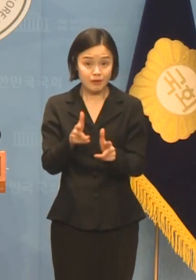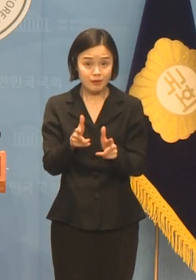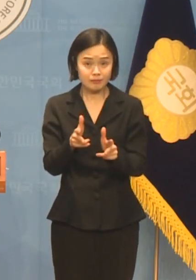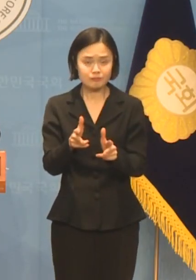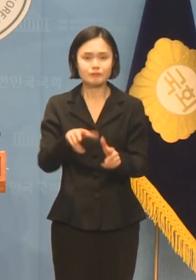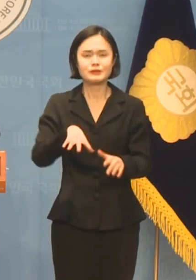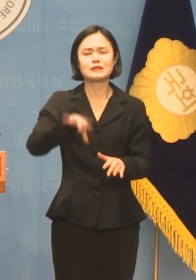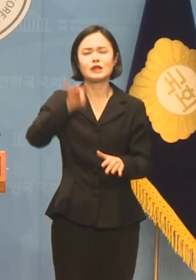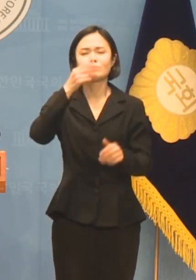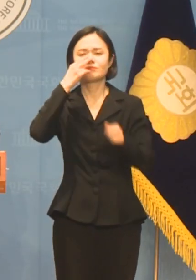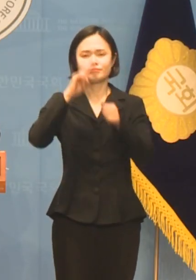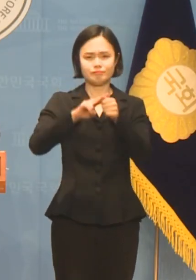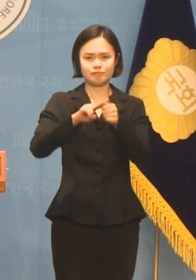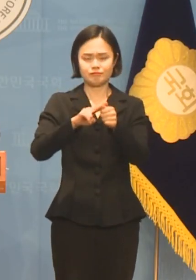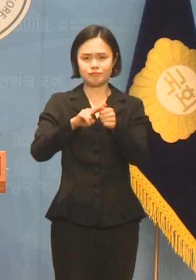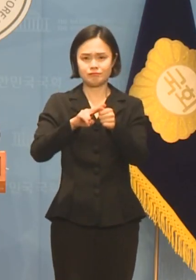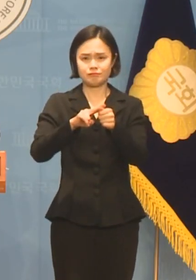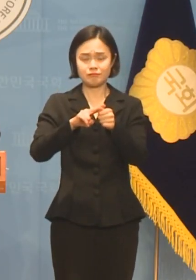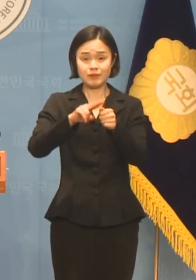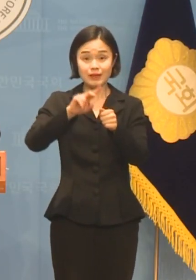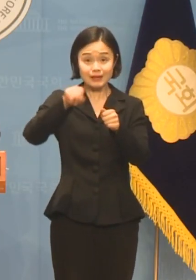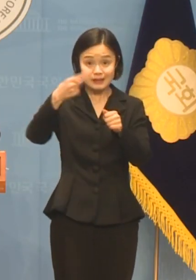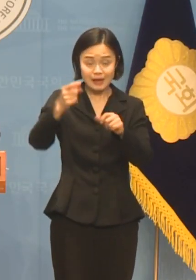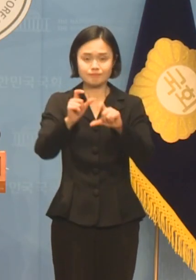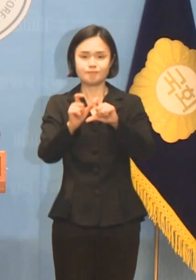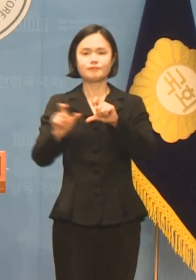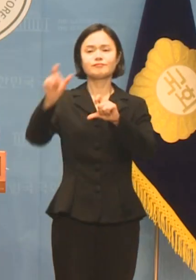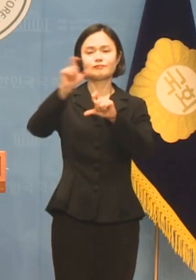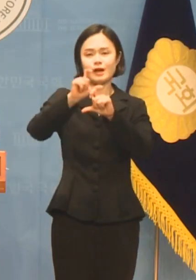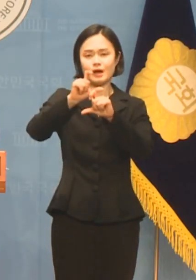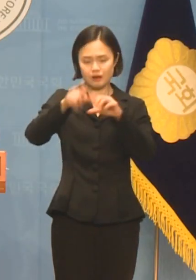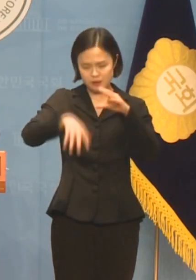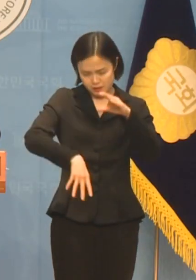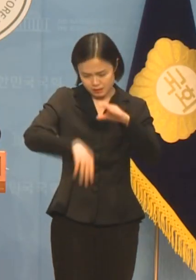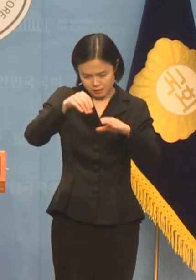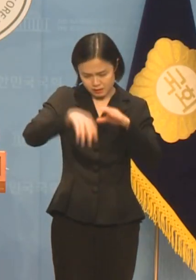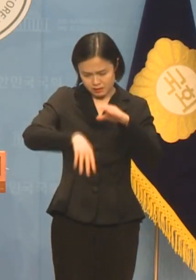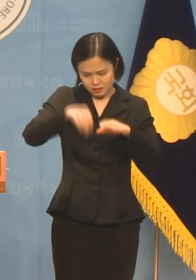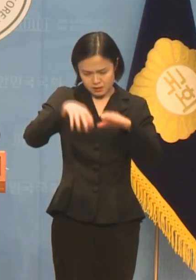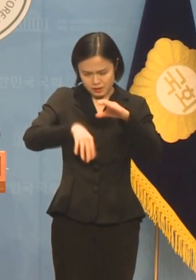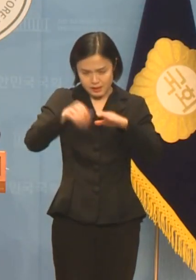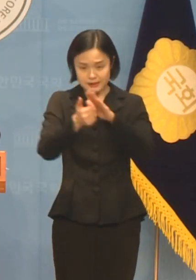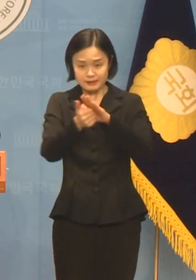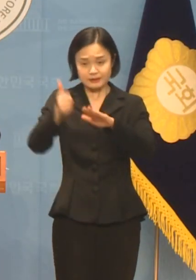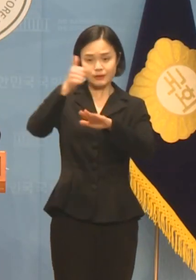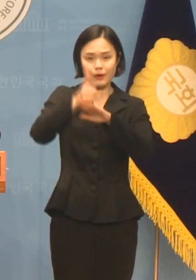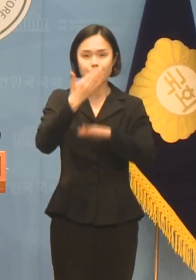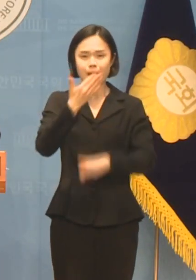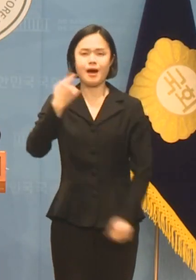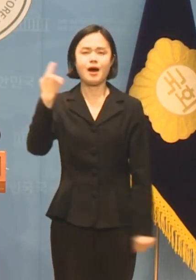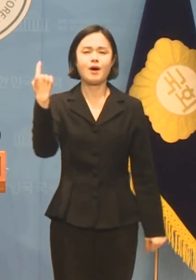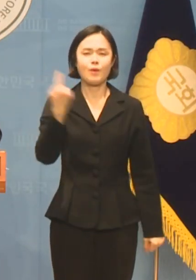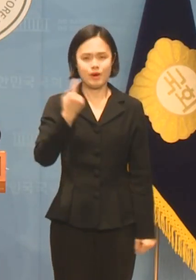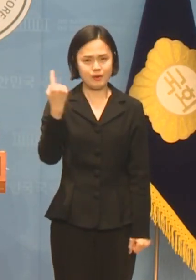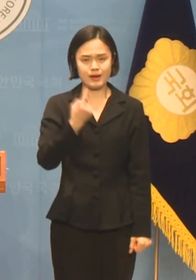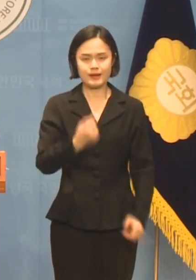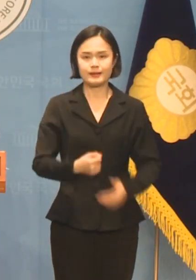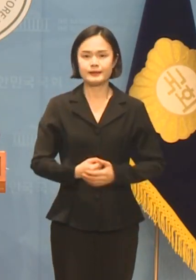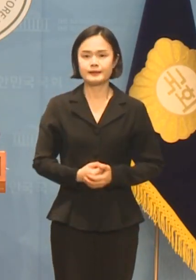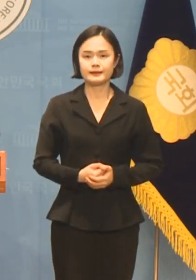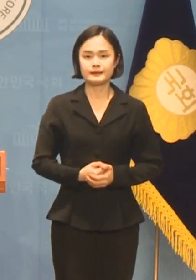단계이며 추가 탐사를 통해 성공 가능성을 높일 수 있는 중요한 과제입니다.